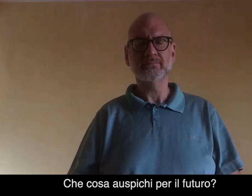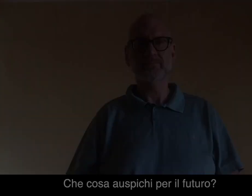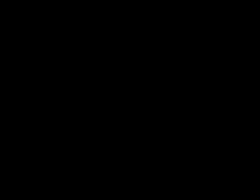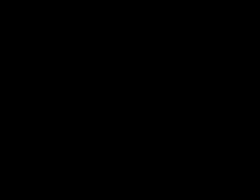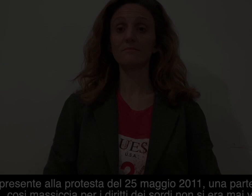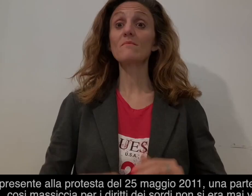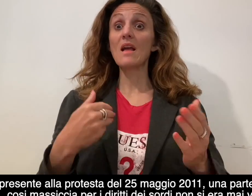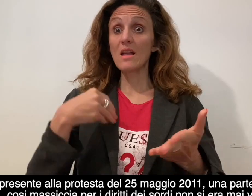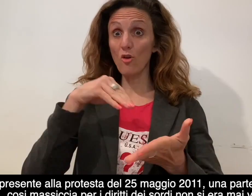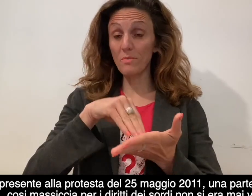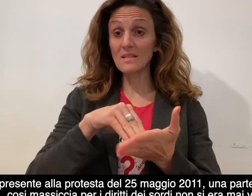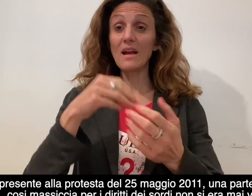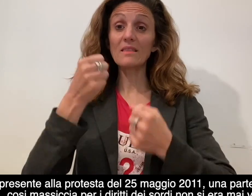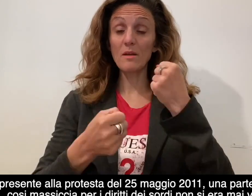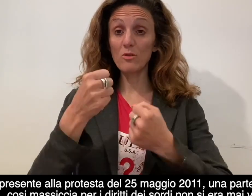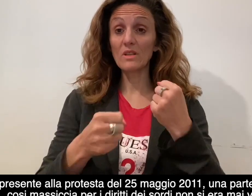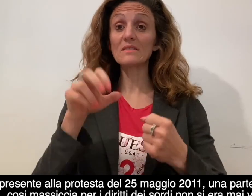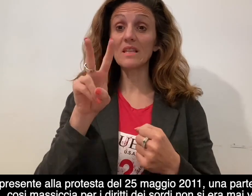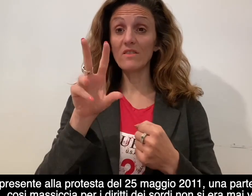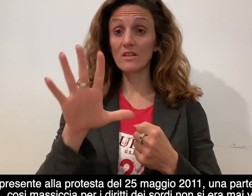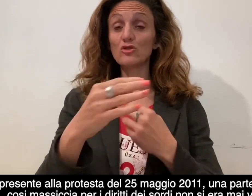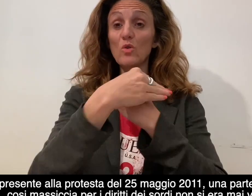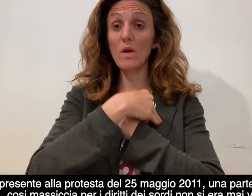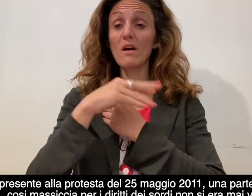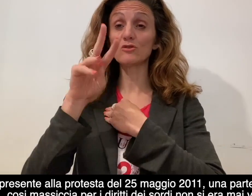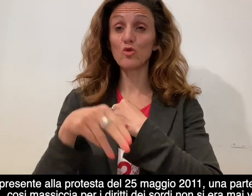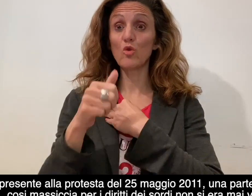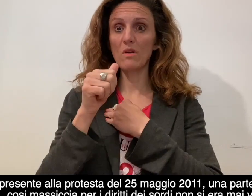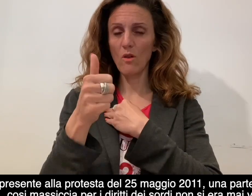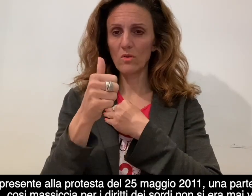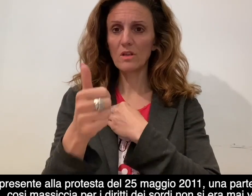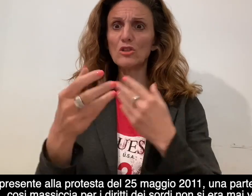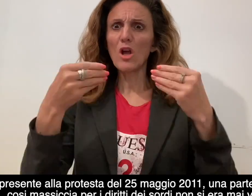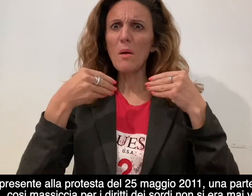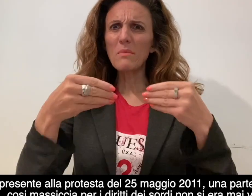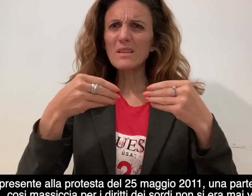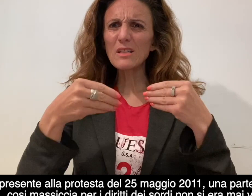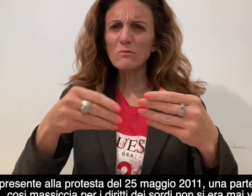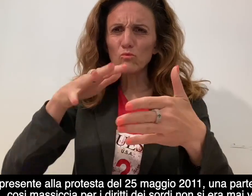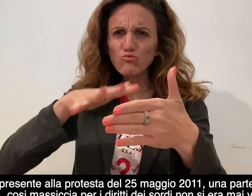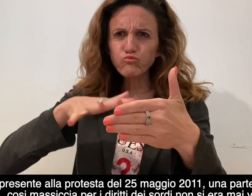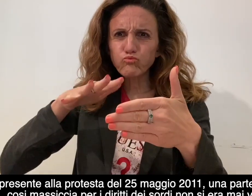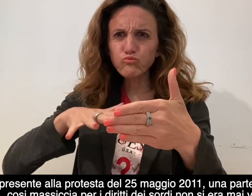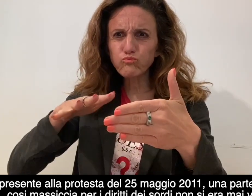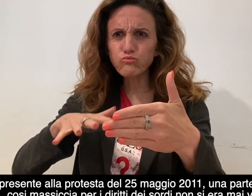ero presente alla protesta del 25 maggio del 2011 una partecipazione così massiccia